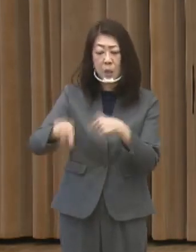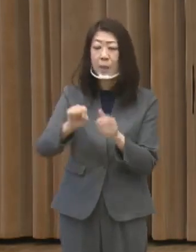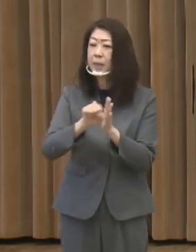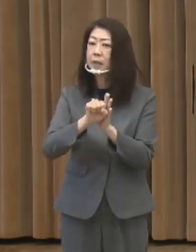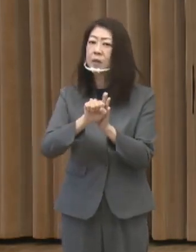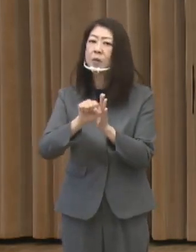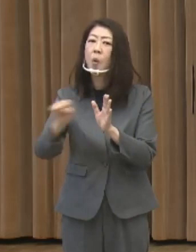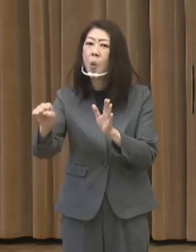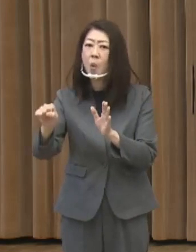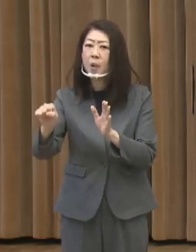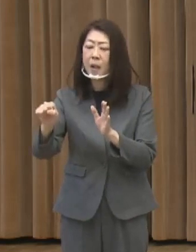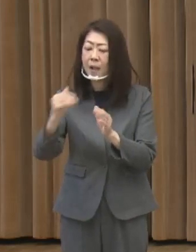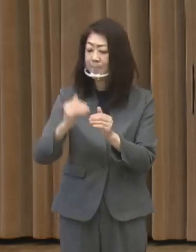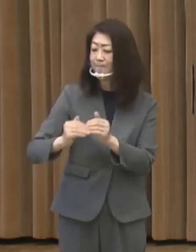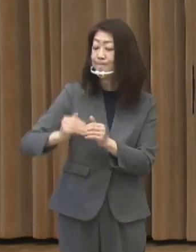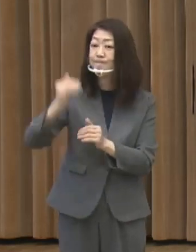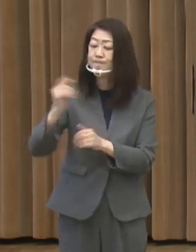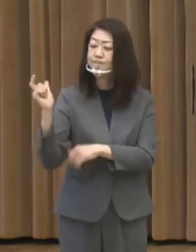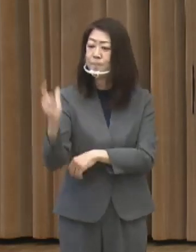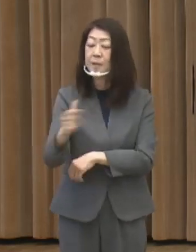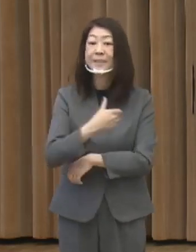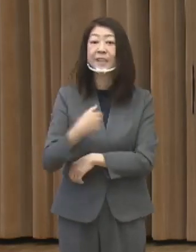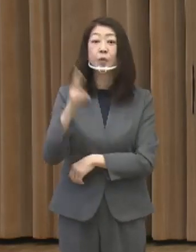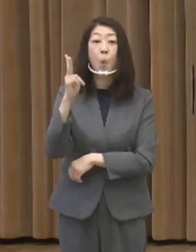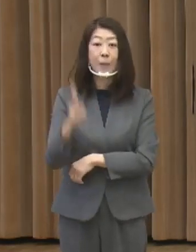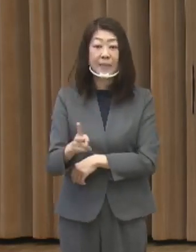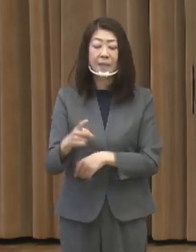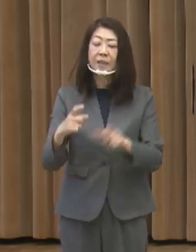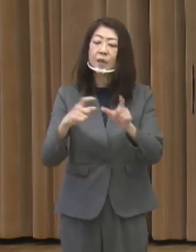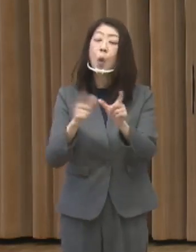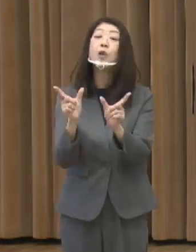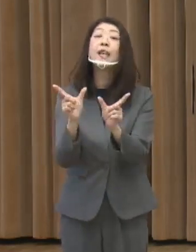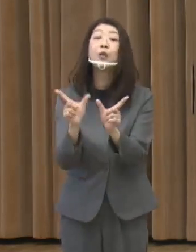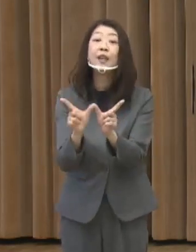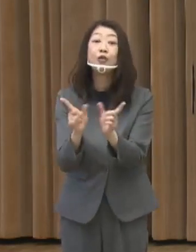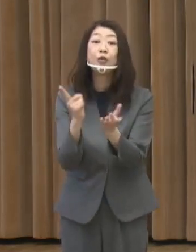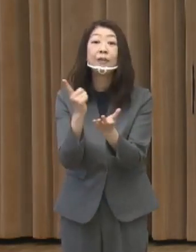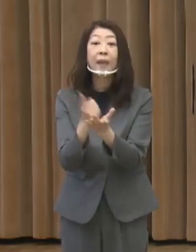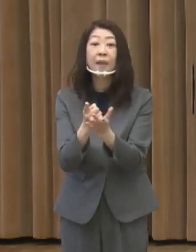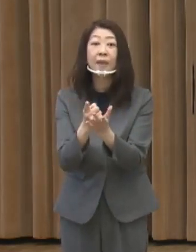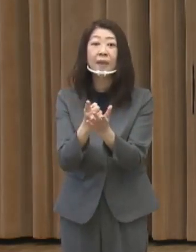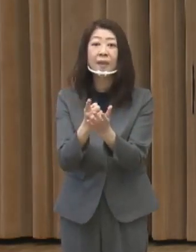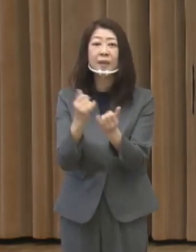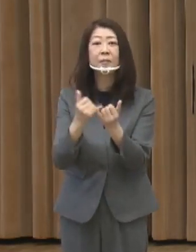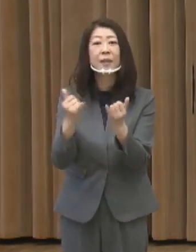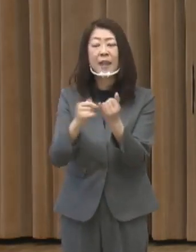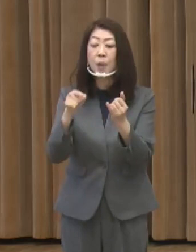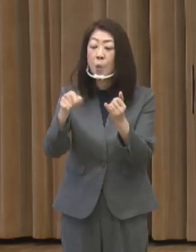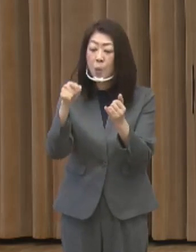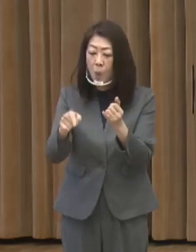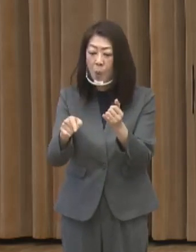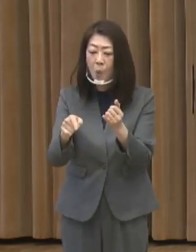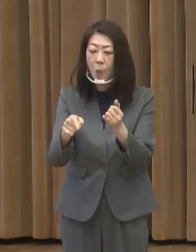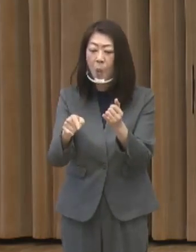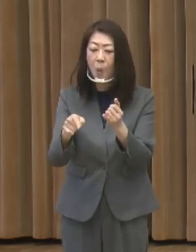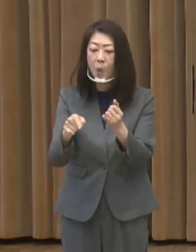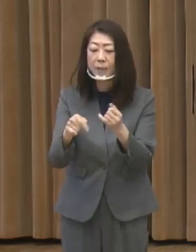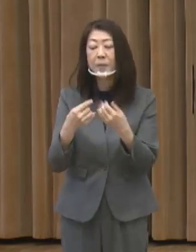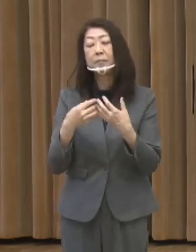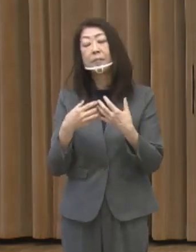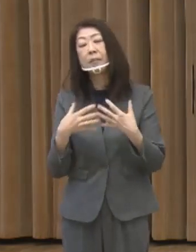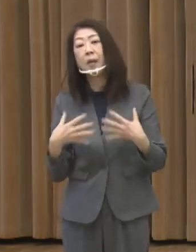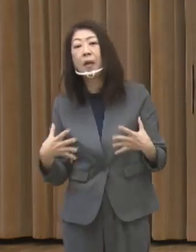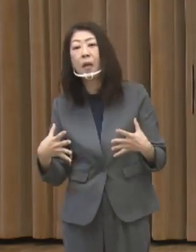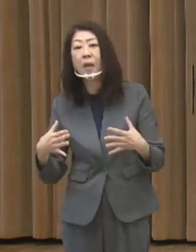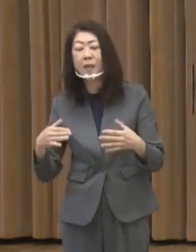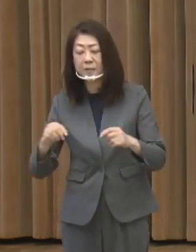的で長続きするように、例えばゴールデンウィークのような一時ポーンと盛り上がると、そこがいわゆるジャンプ台のように跳ね上がることにな